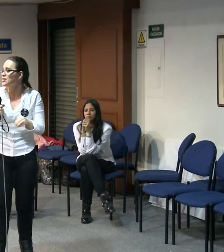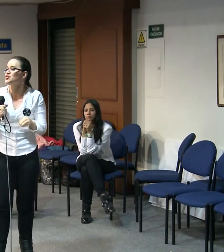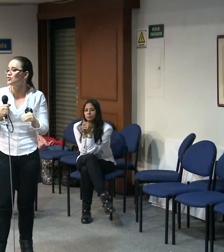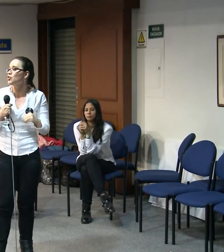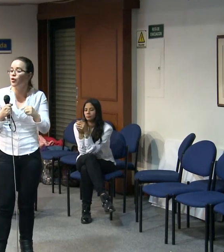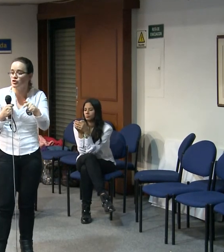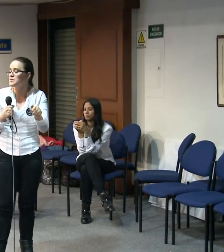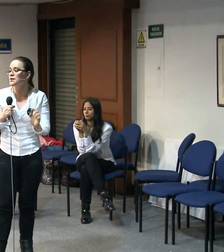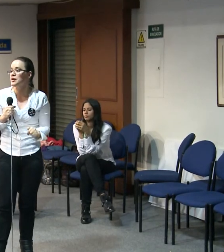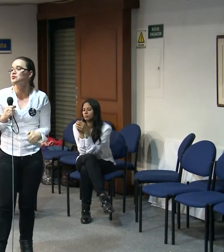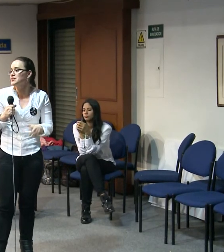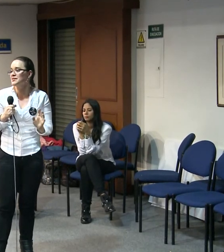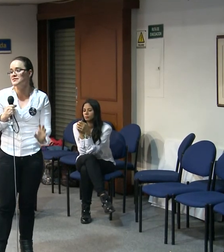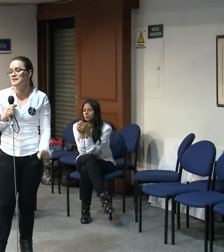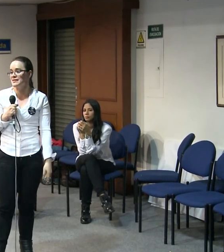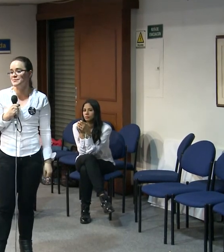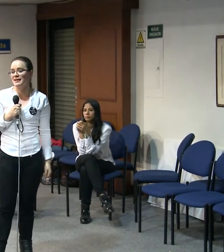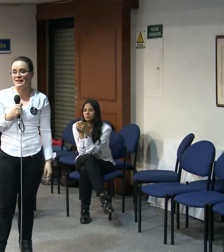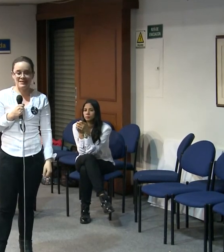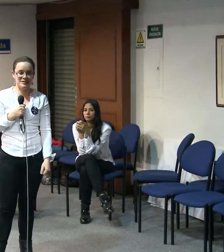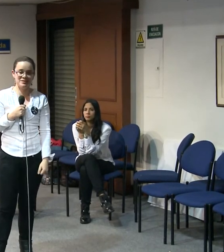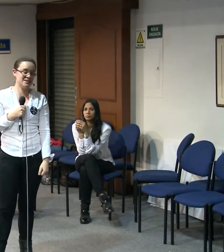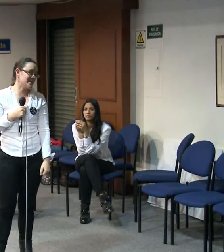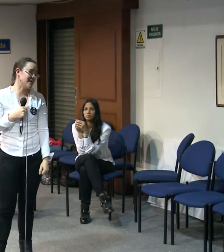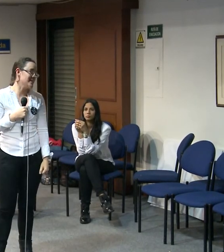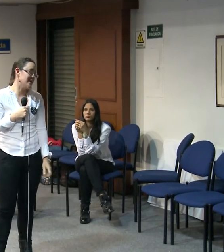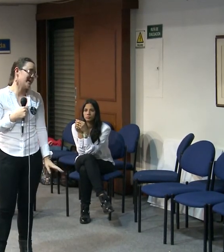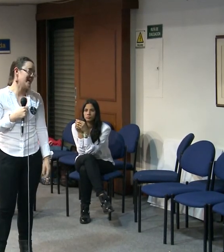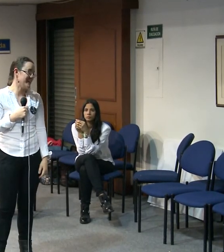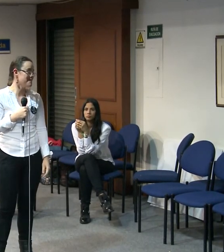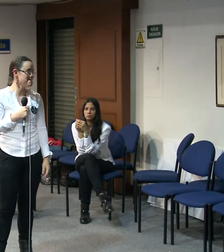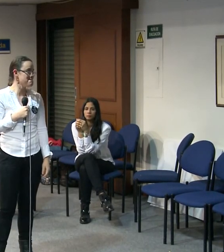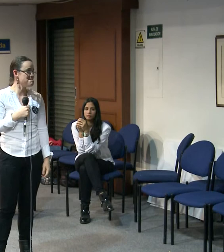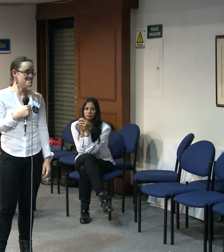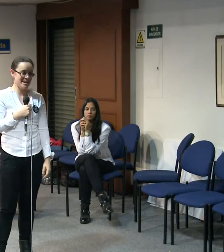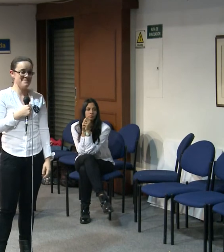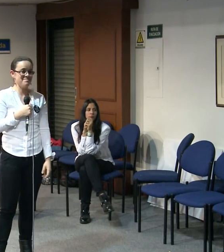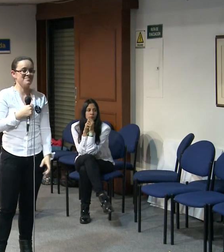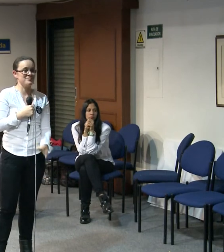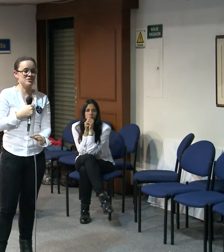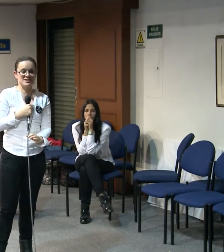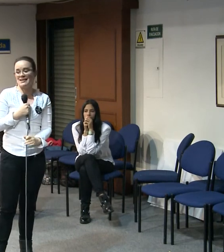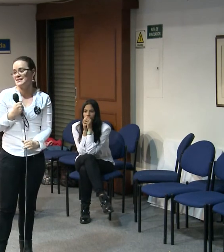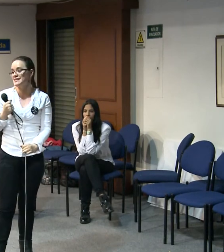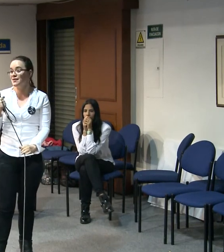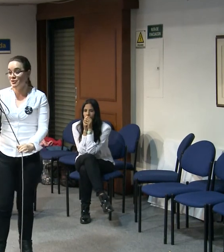traer a colación todos los pensamientos y las distintas maneras de representar la realidad. ¿Vale?